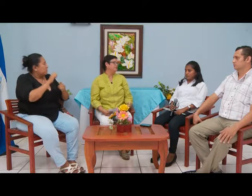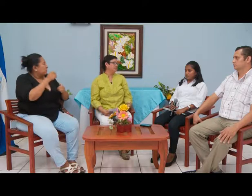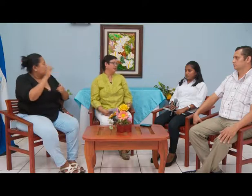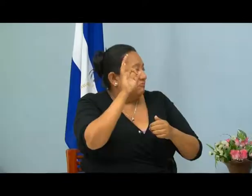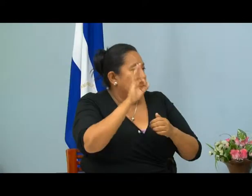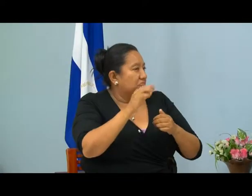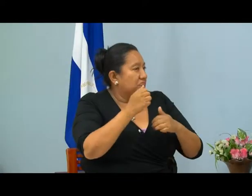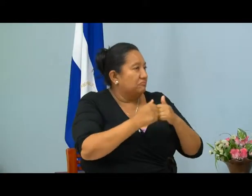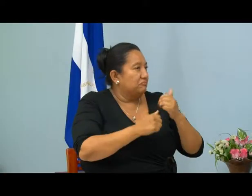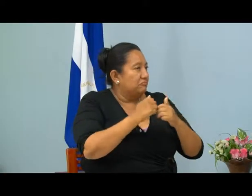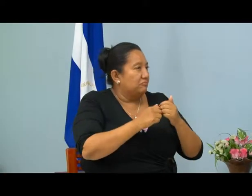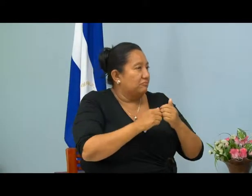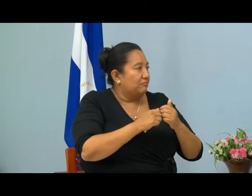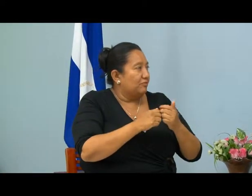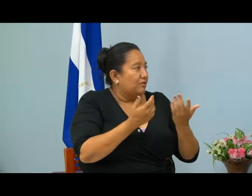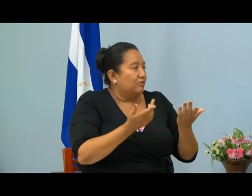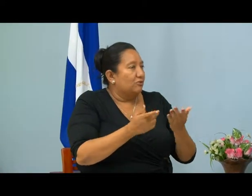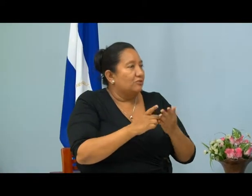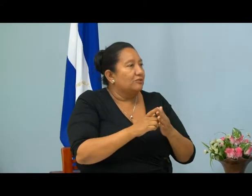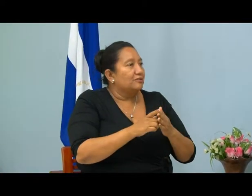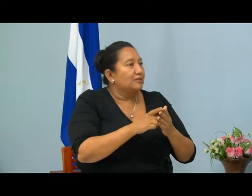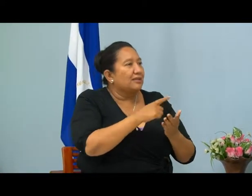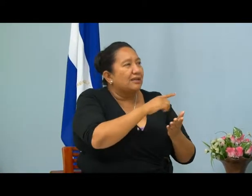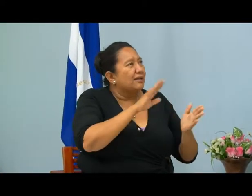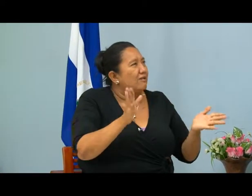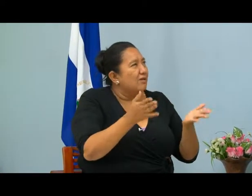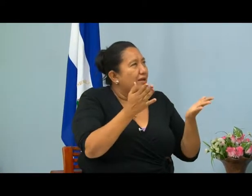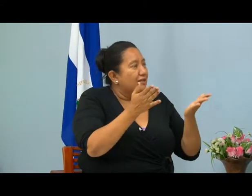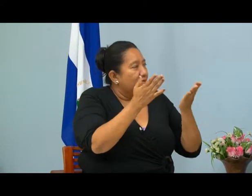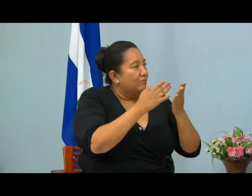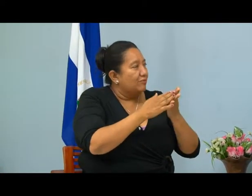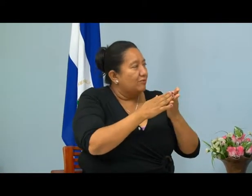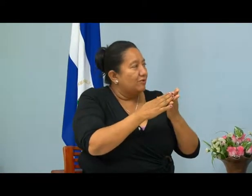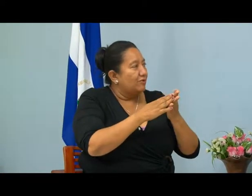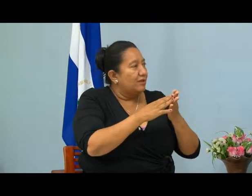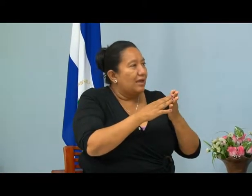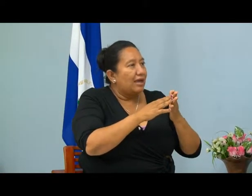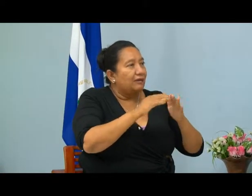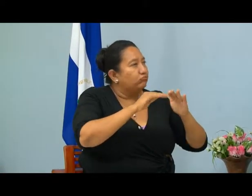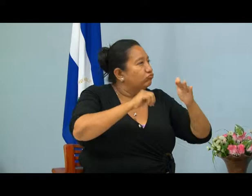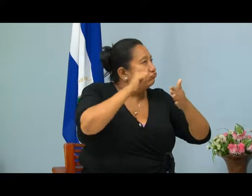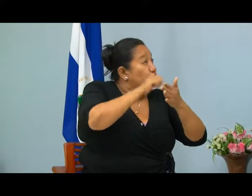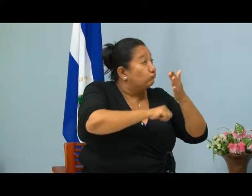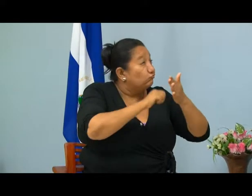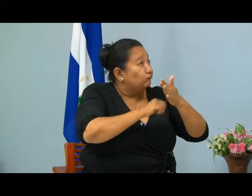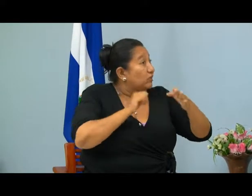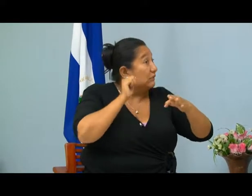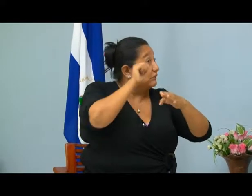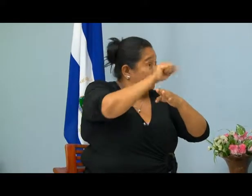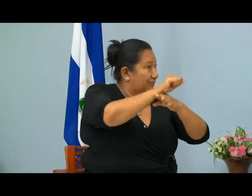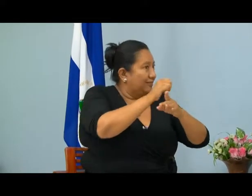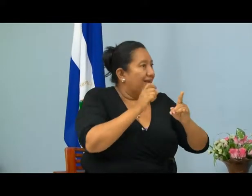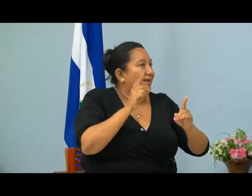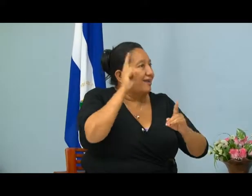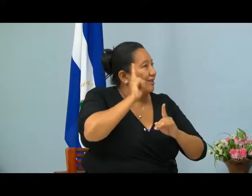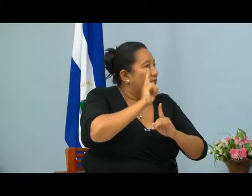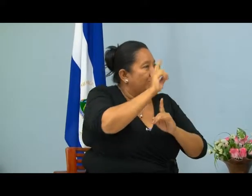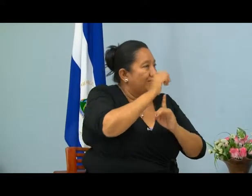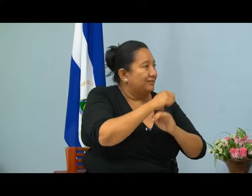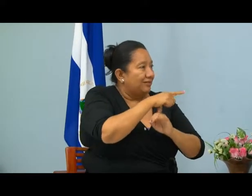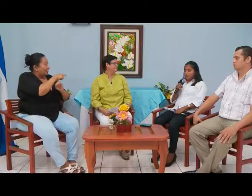tipo de barreras. Entonces, ¿qué es lo que les motivó a ustedes a sobrepasar y llegar a la